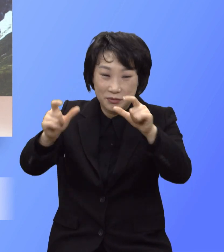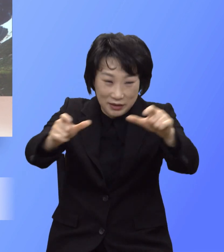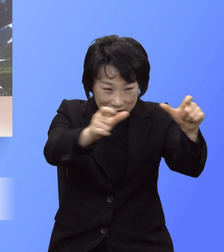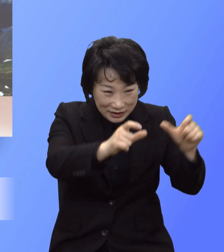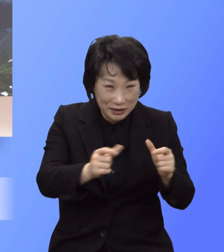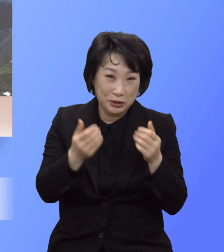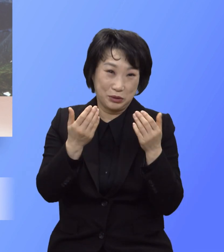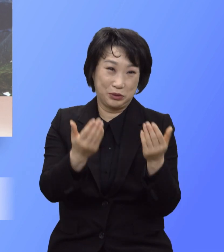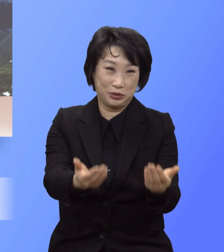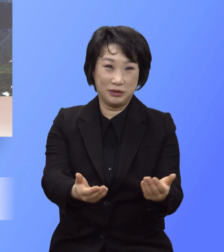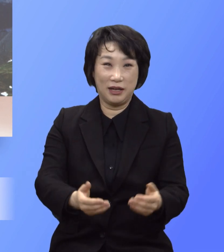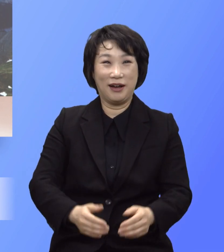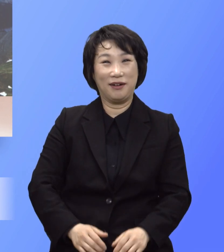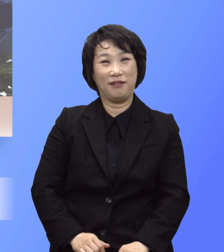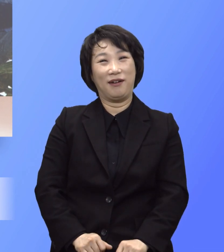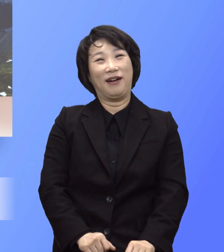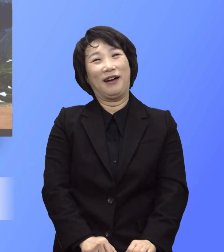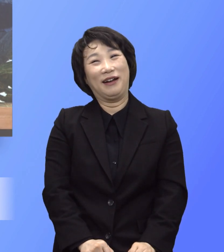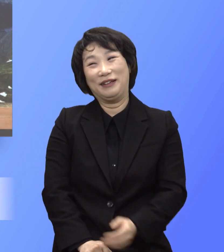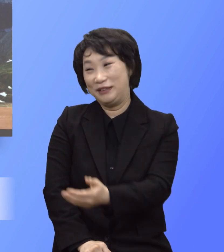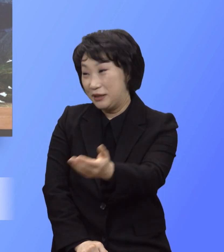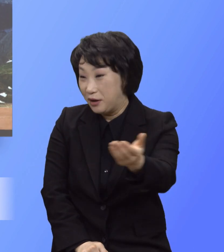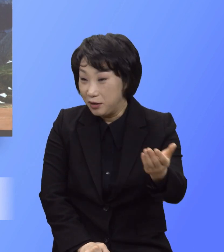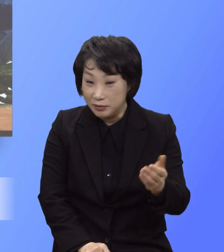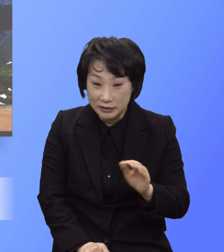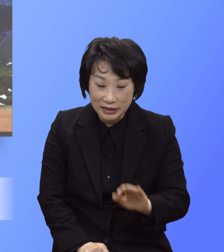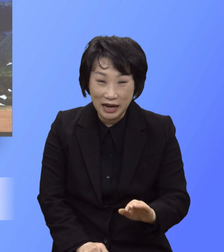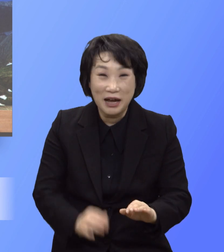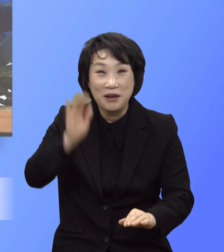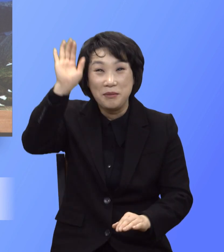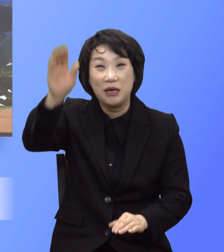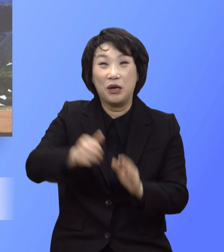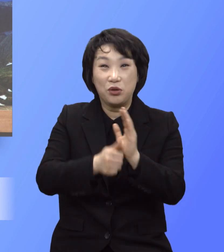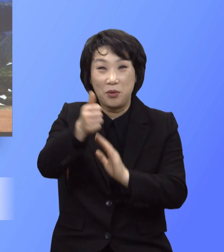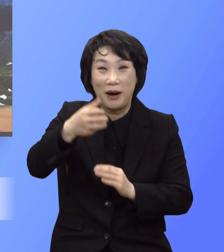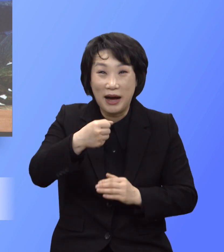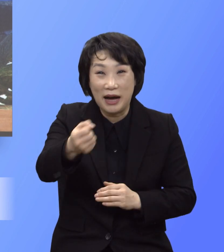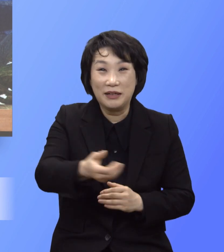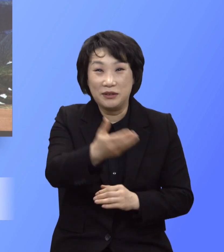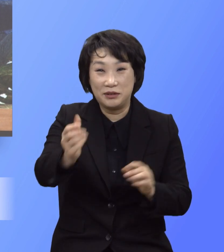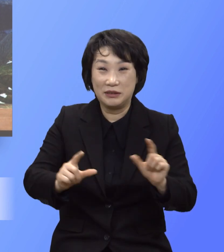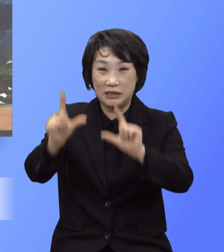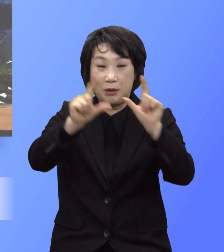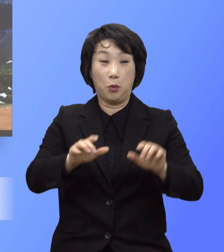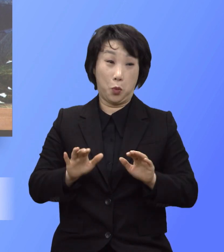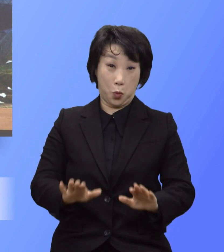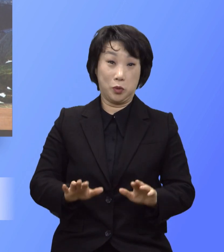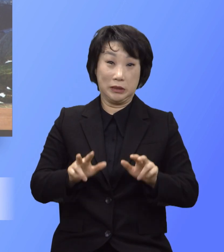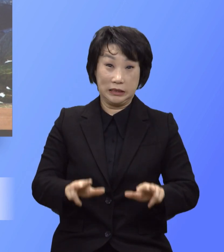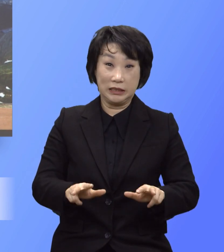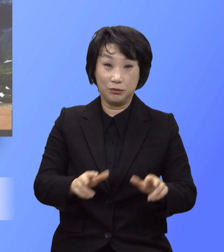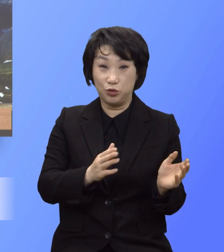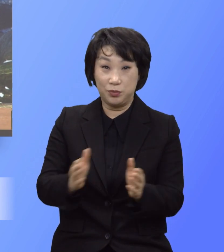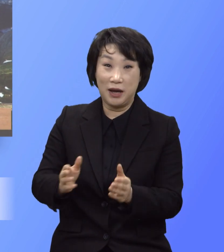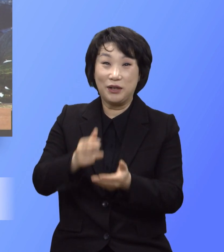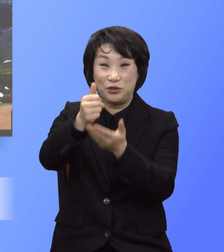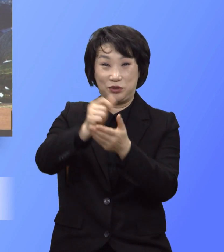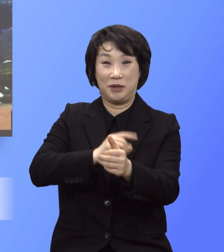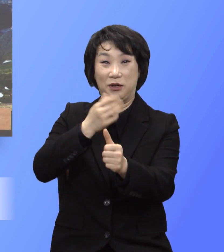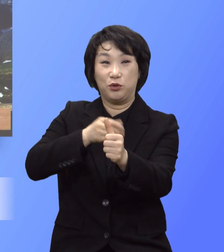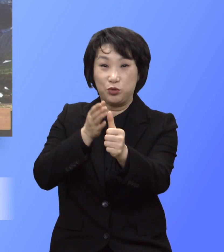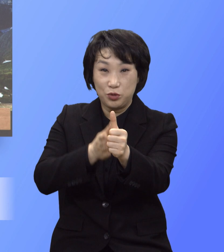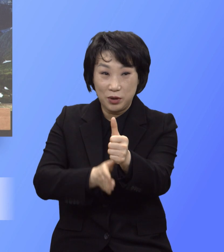자에게 줄 것이다. 여러분에게 이런 내일의 소망이 있는 삶을 오늘 사시기를 주님의 이름으로